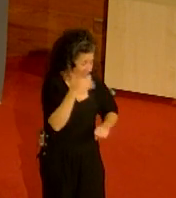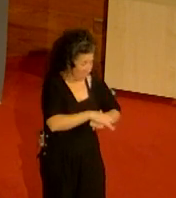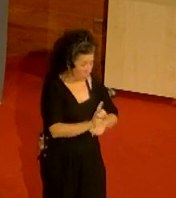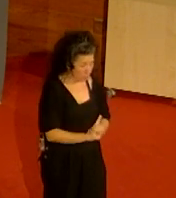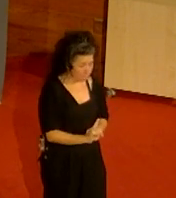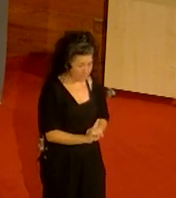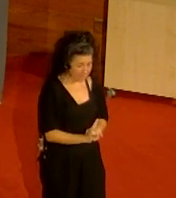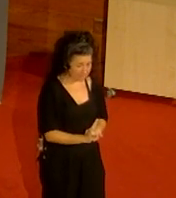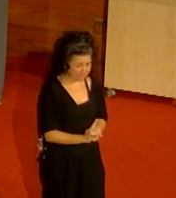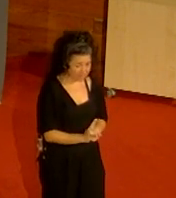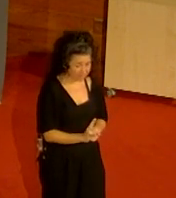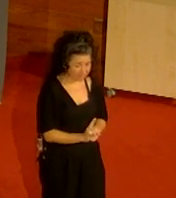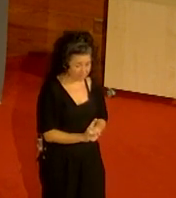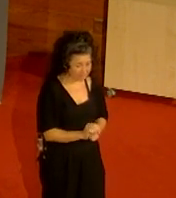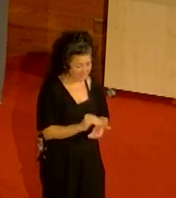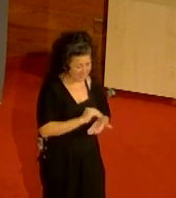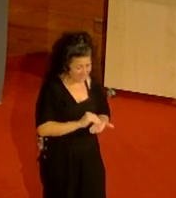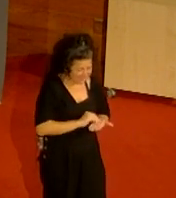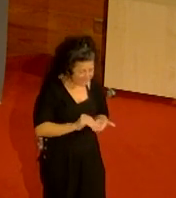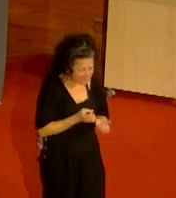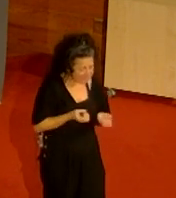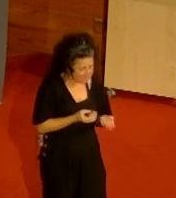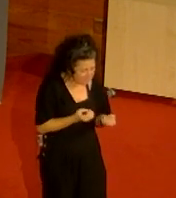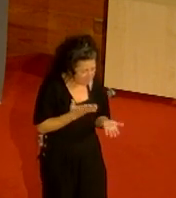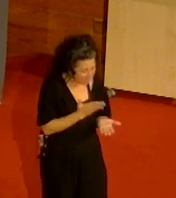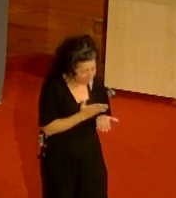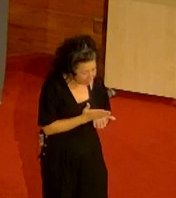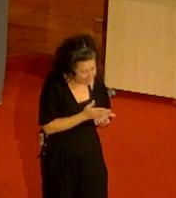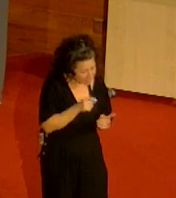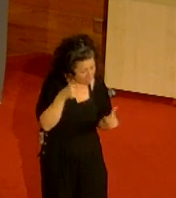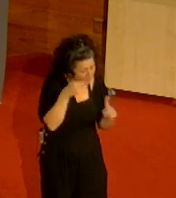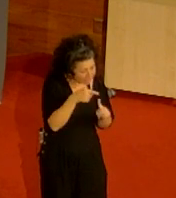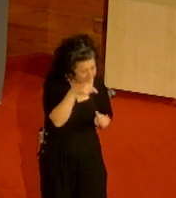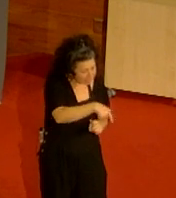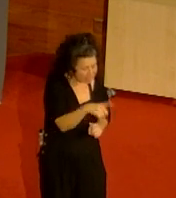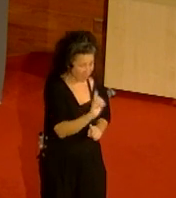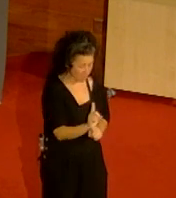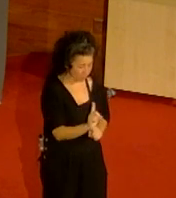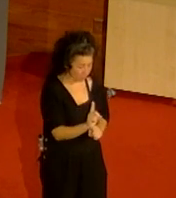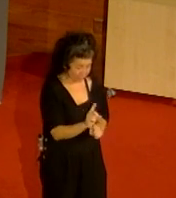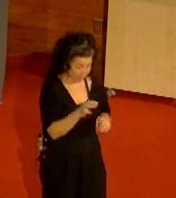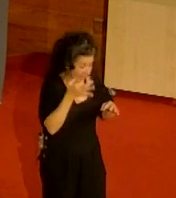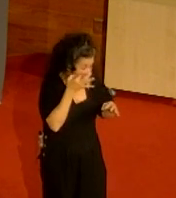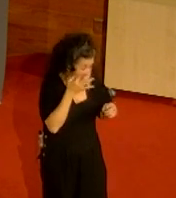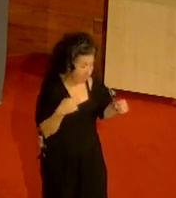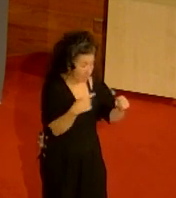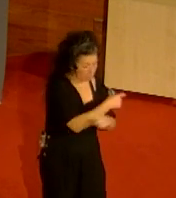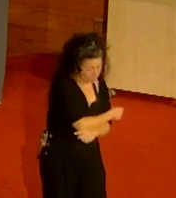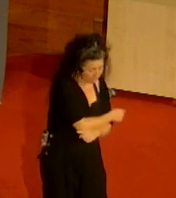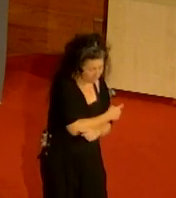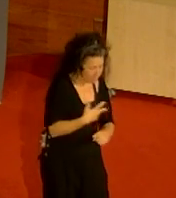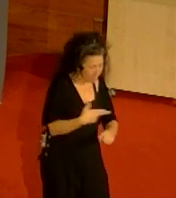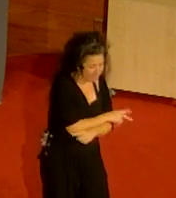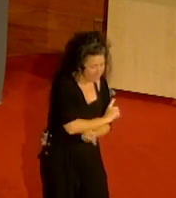no se escribe o no se informa desde esa intención, sino más bien la contraria, evitar la transformación,